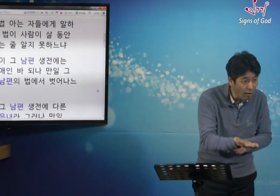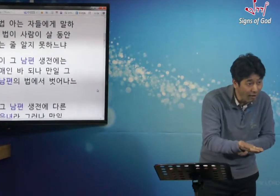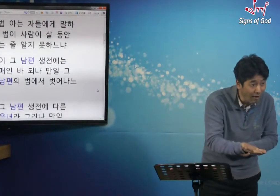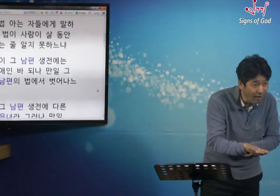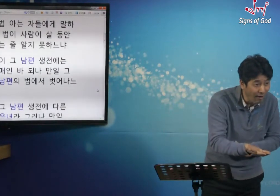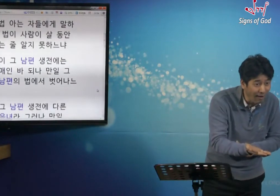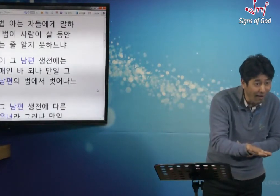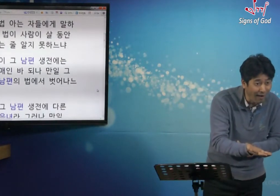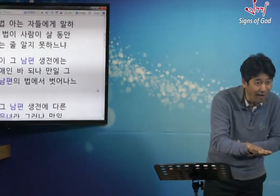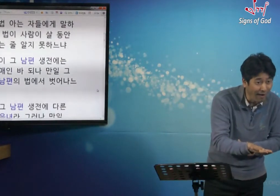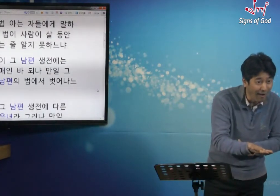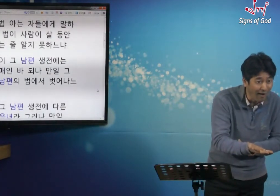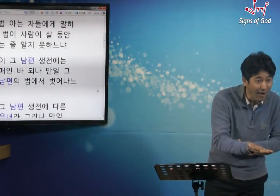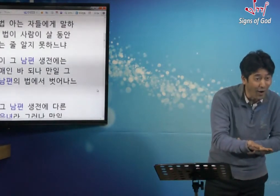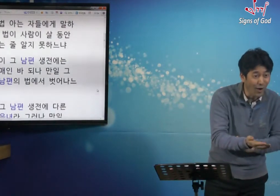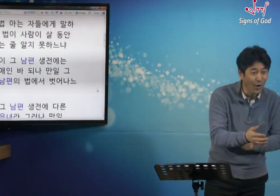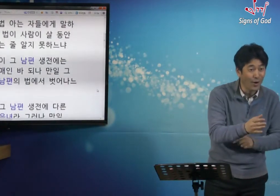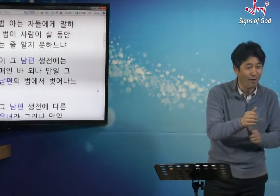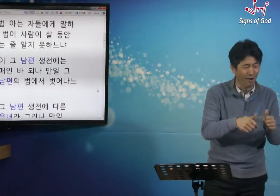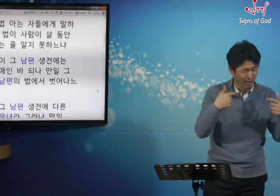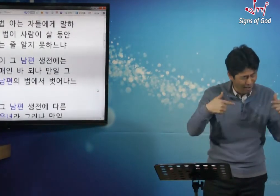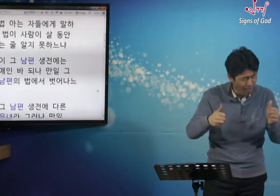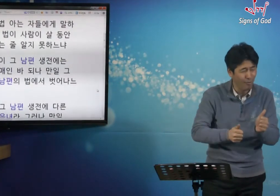하는 것이죠. 우리가 그림자를